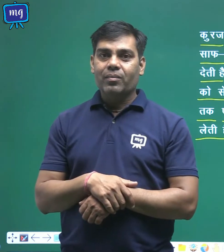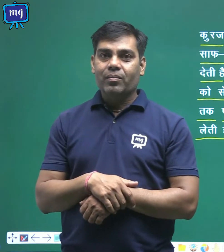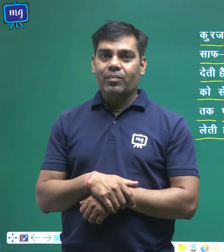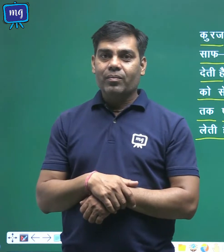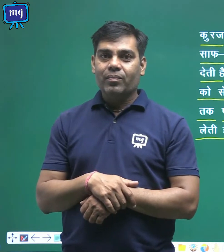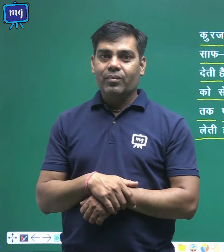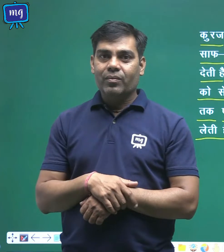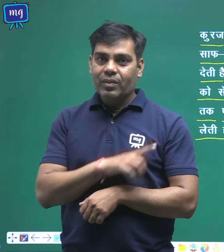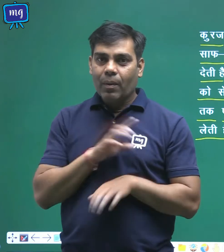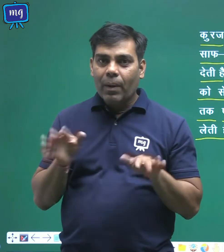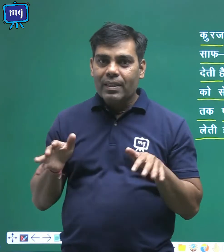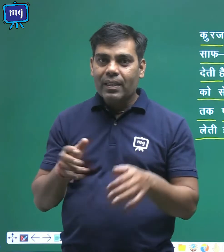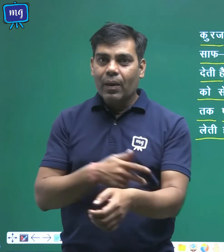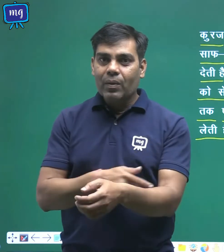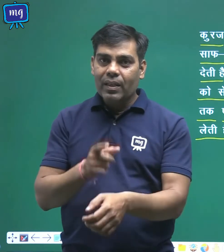ने अंडे दे दिए हैं